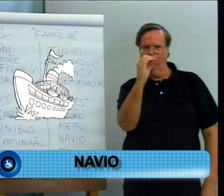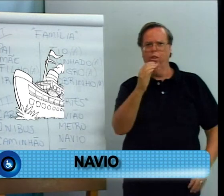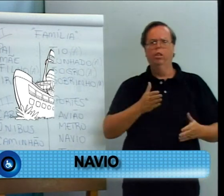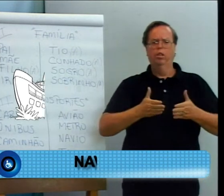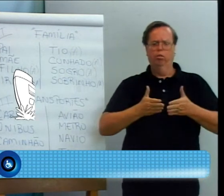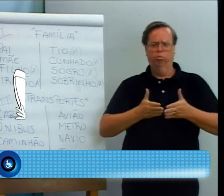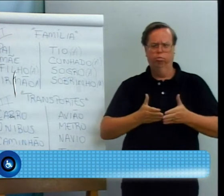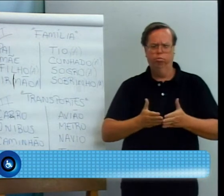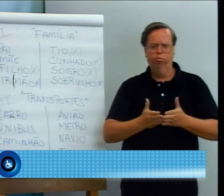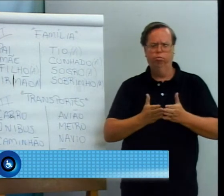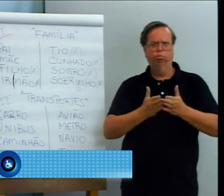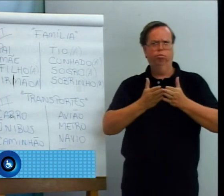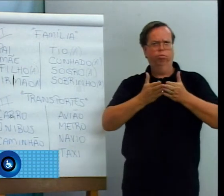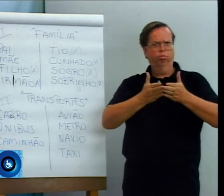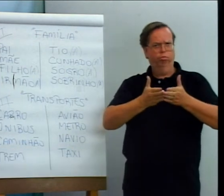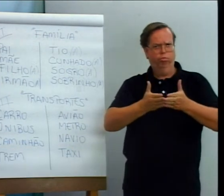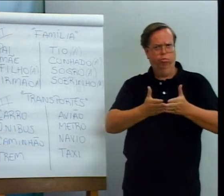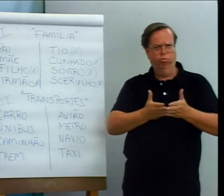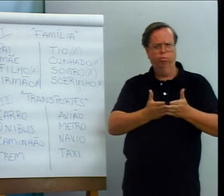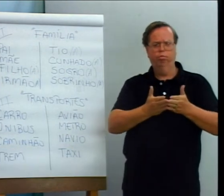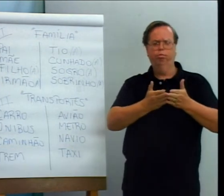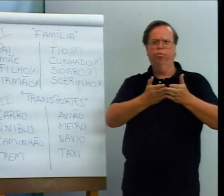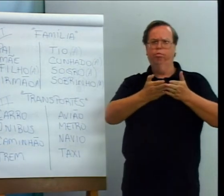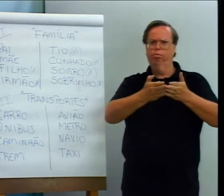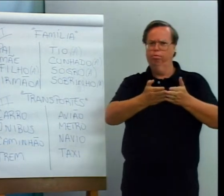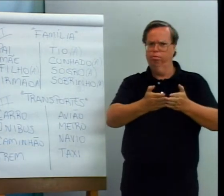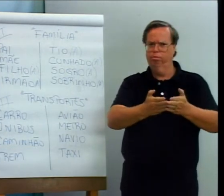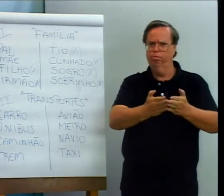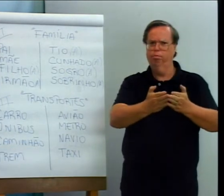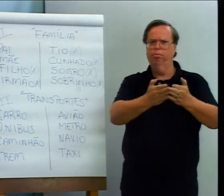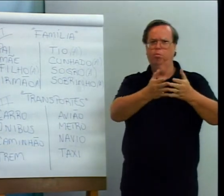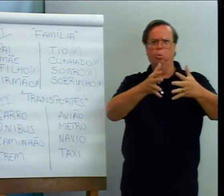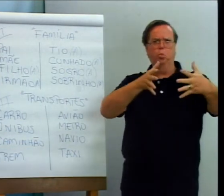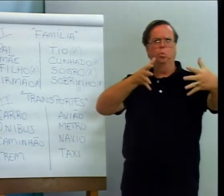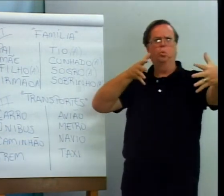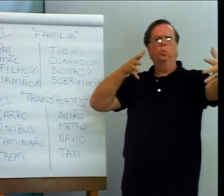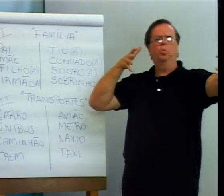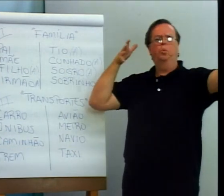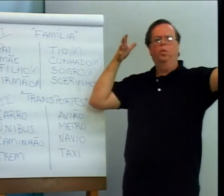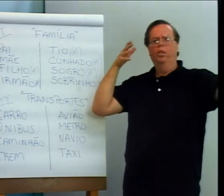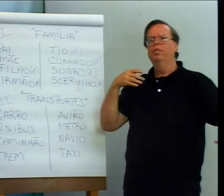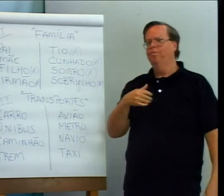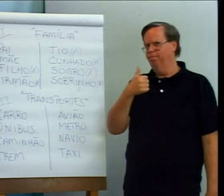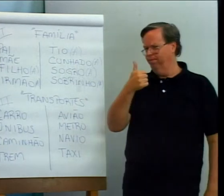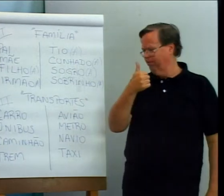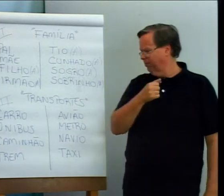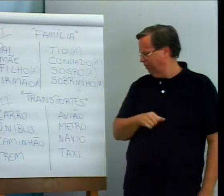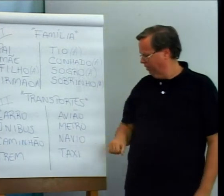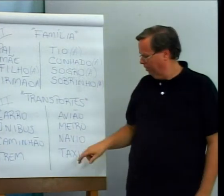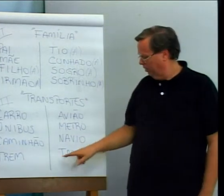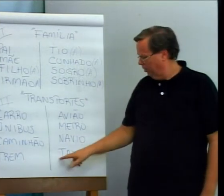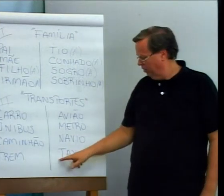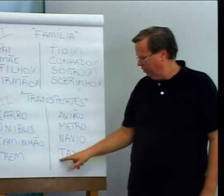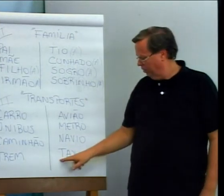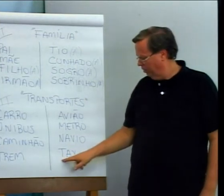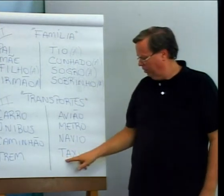Navio. Isso é o sinal de navio. Navio. Tudo bem?